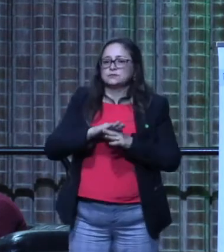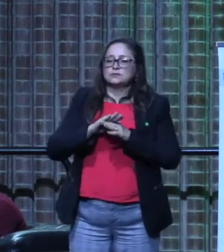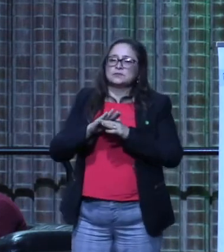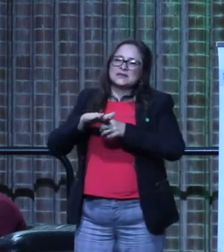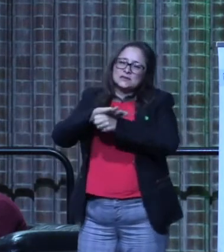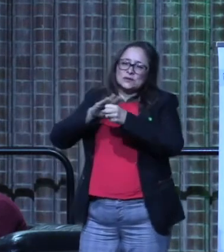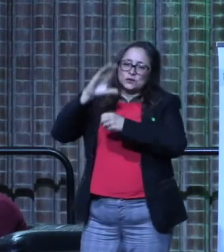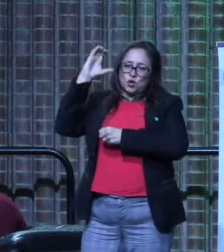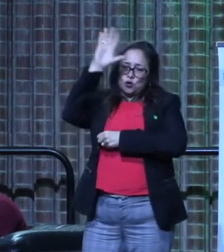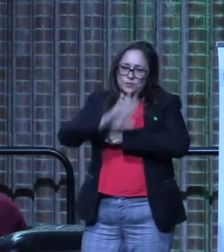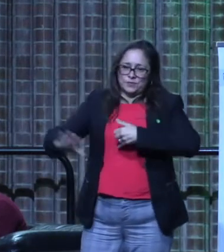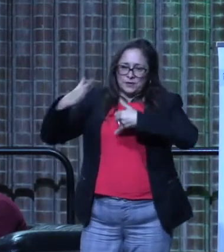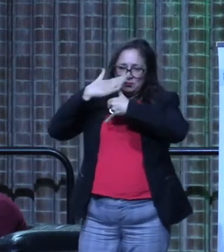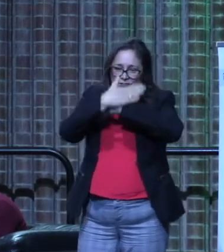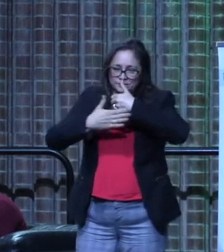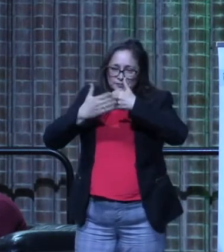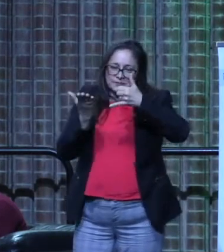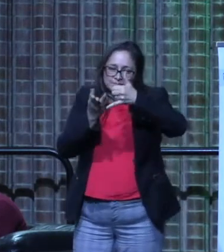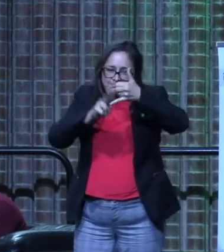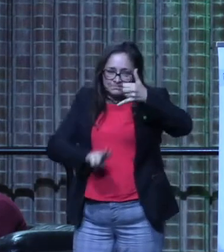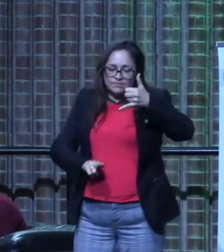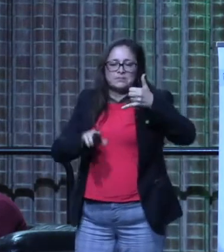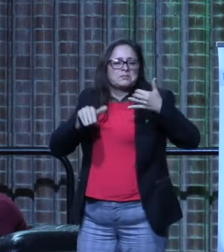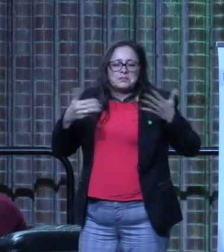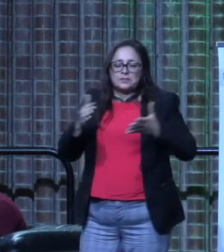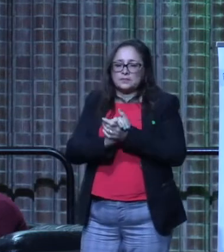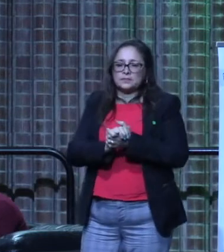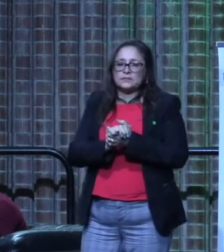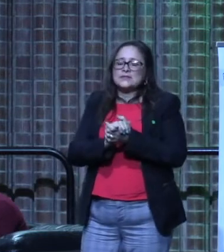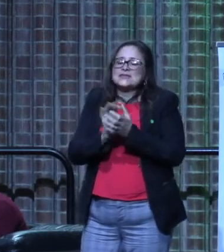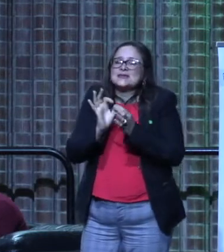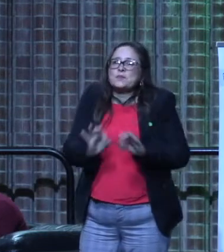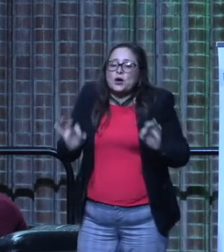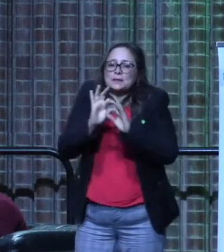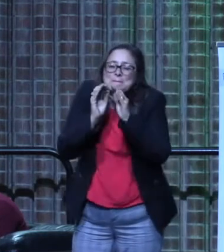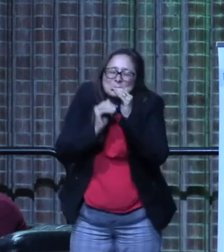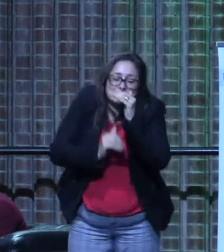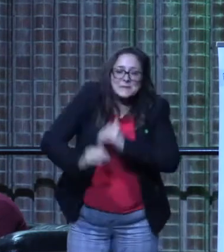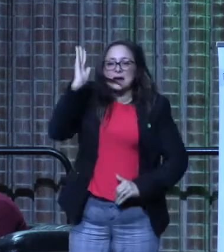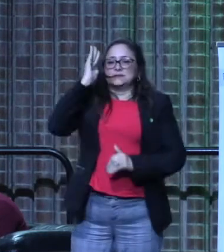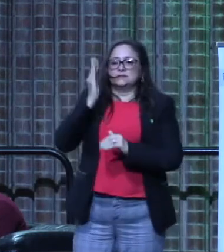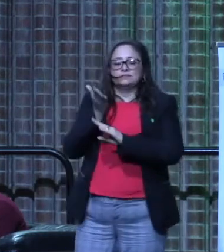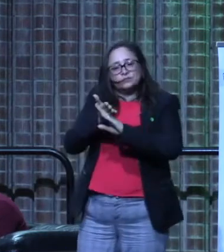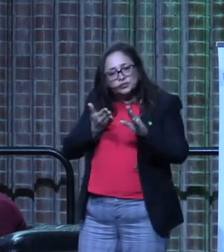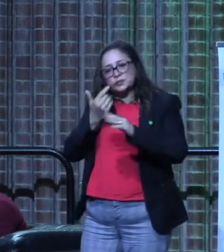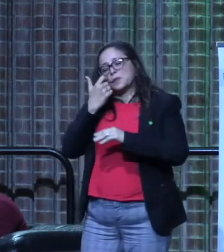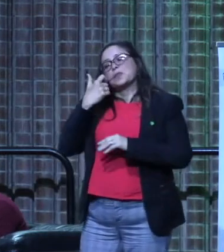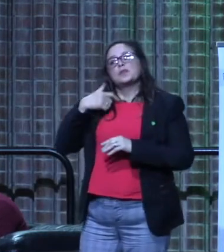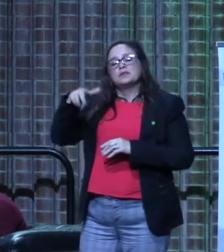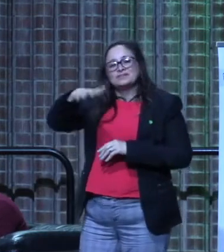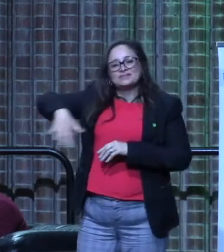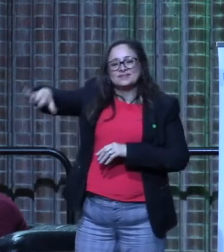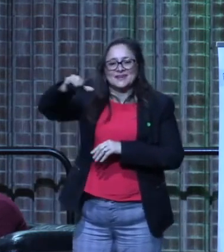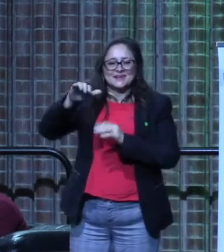efectivamente se dé este acceso a la educación. Esto para hablar solamente de Bogotá, pero cuando hablamos en aquel momento del